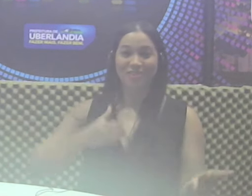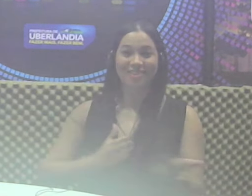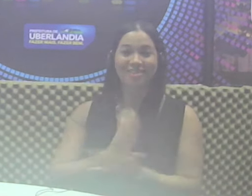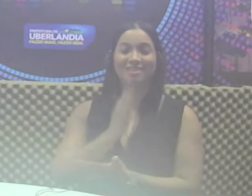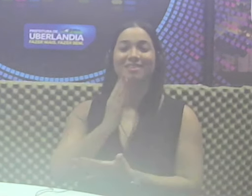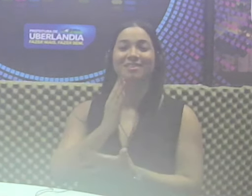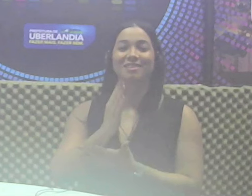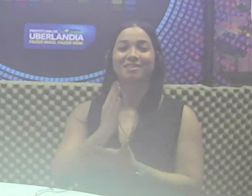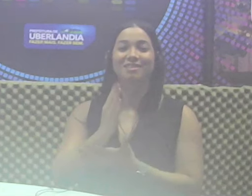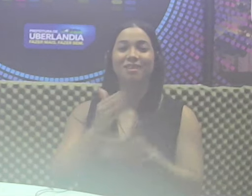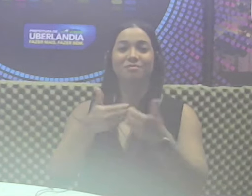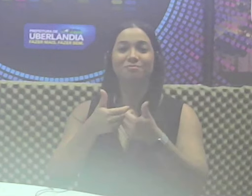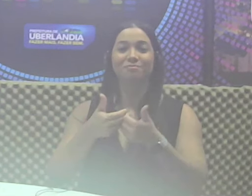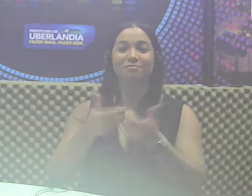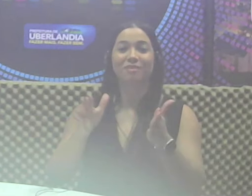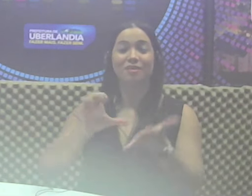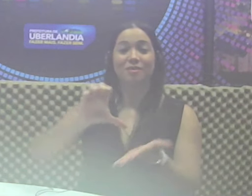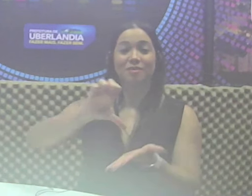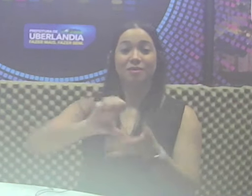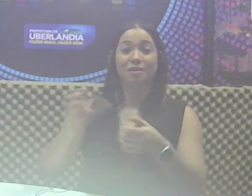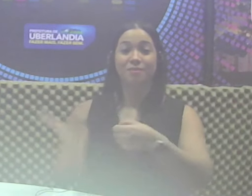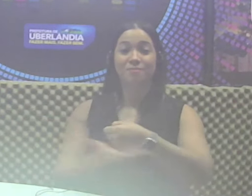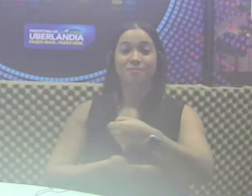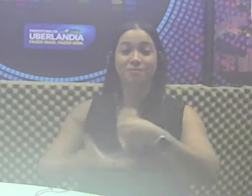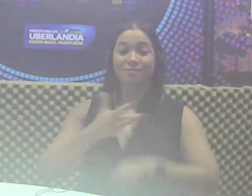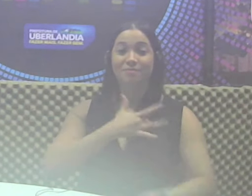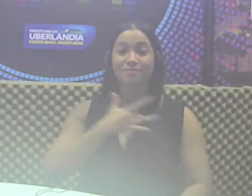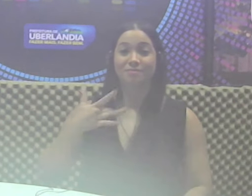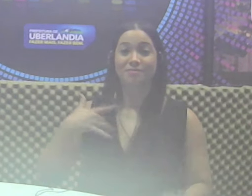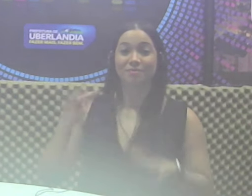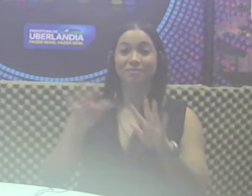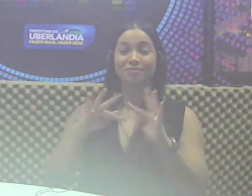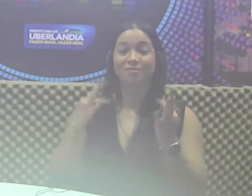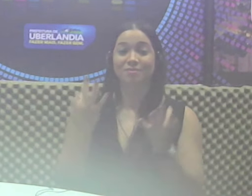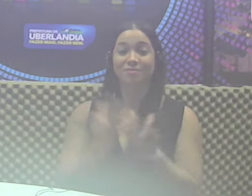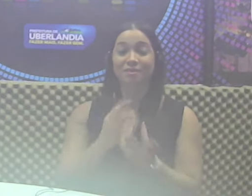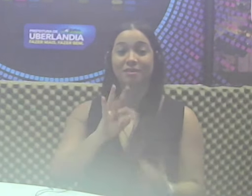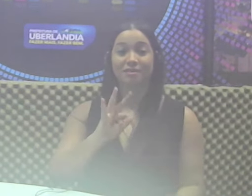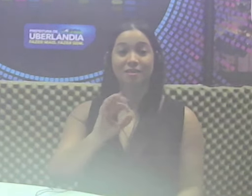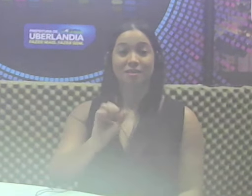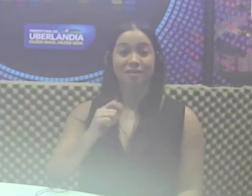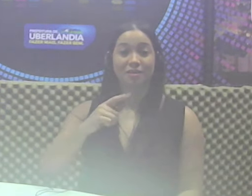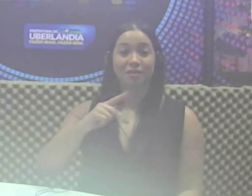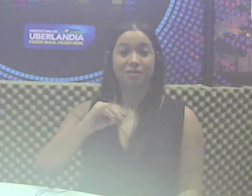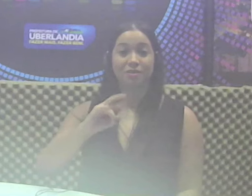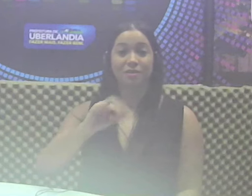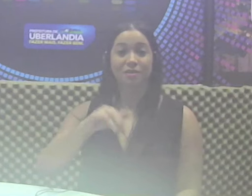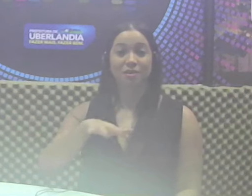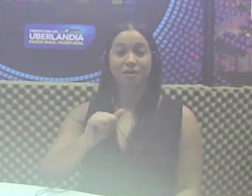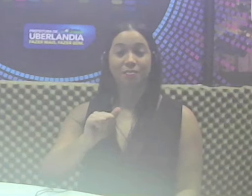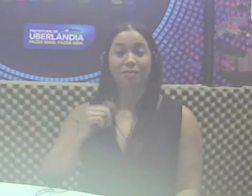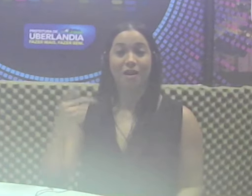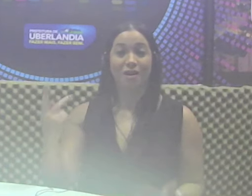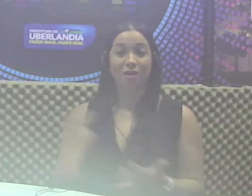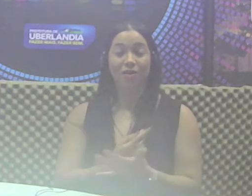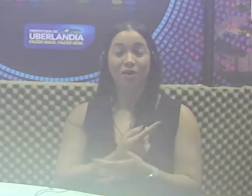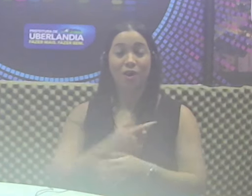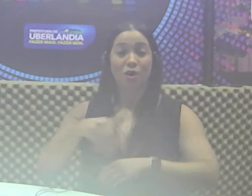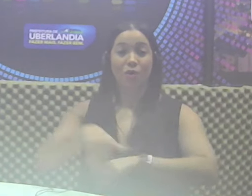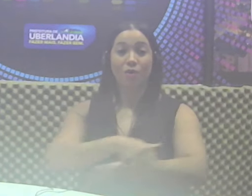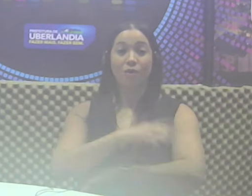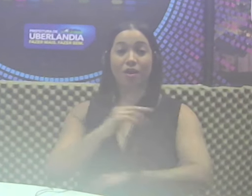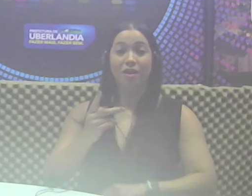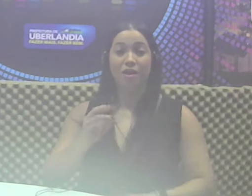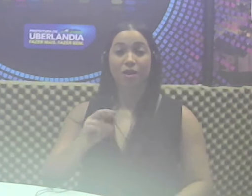pedra fundamental da Unidade de Saúde da Família de Itapuirama. A solenidade acontece na Avenida Herculino de